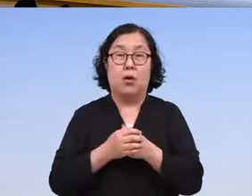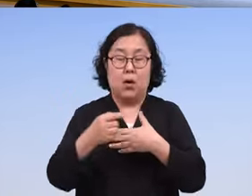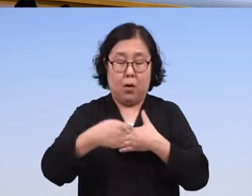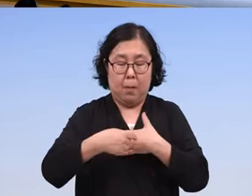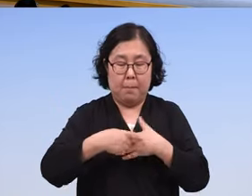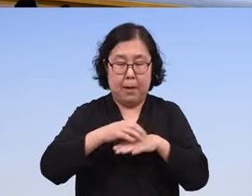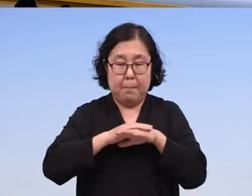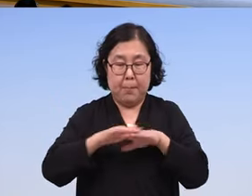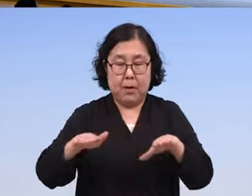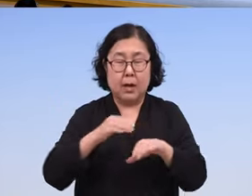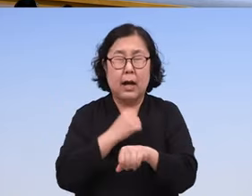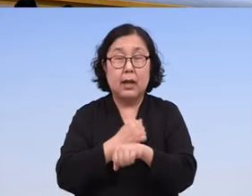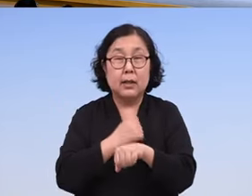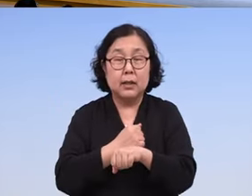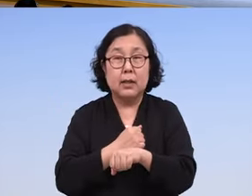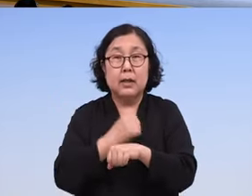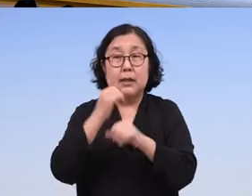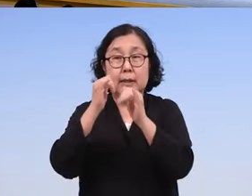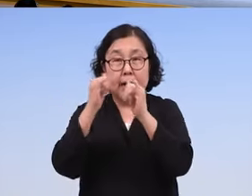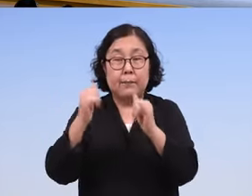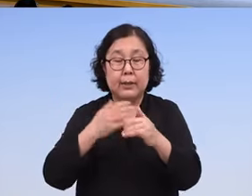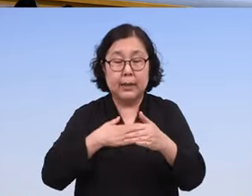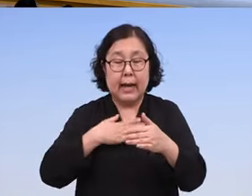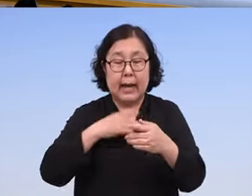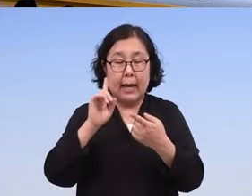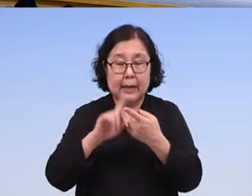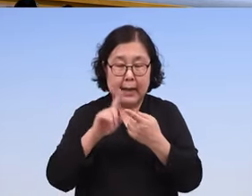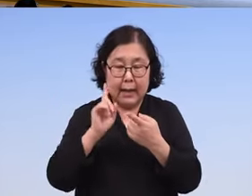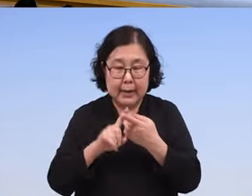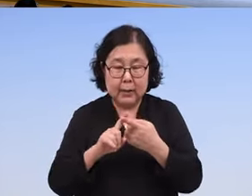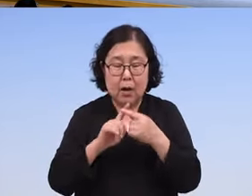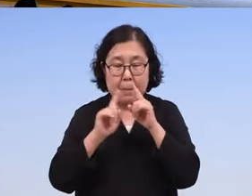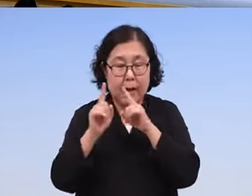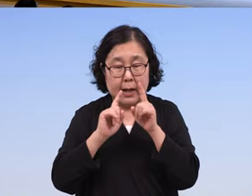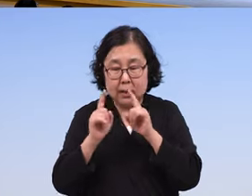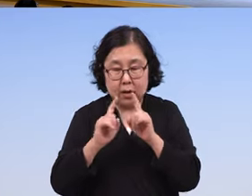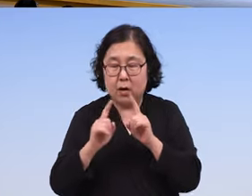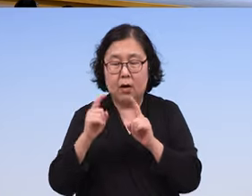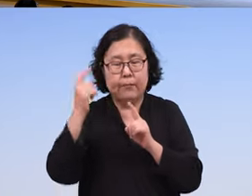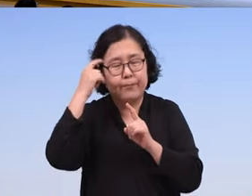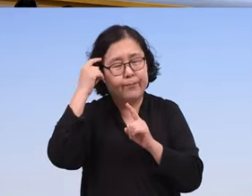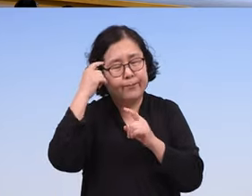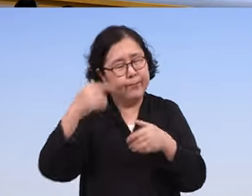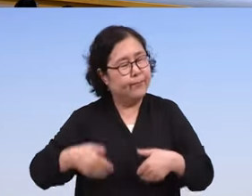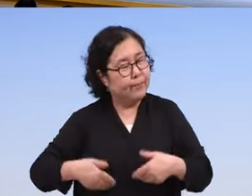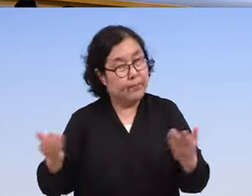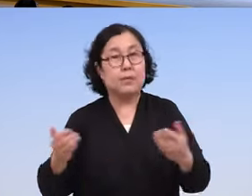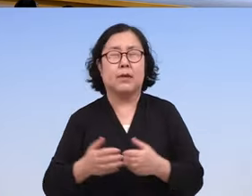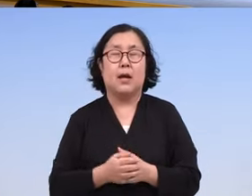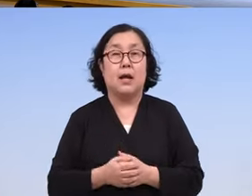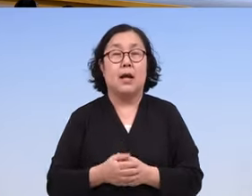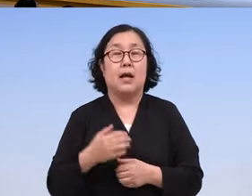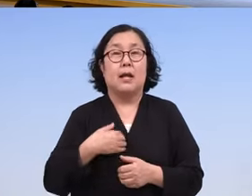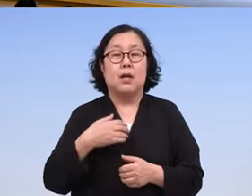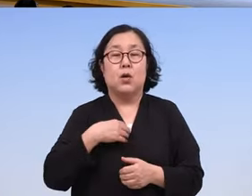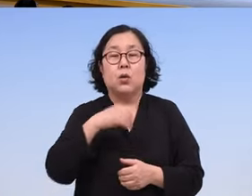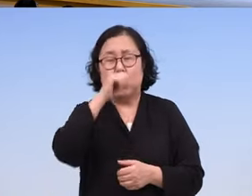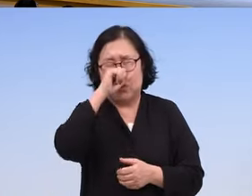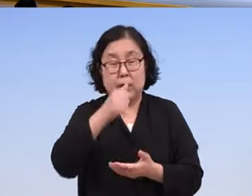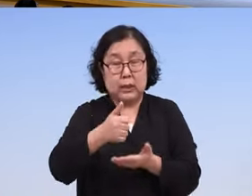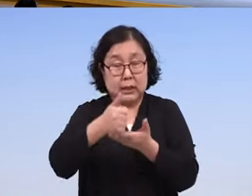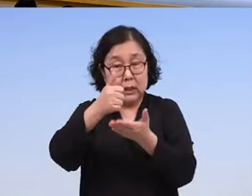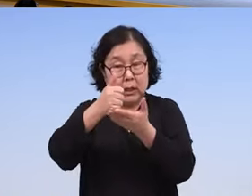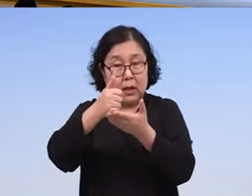겉만 보고 판단하는 사람들이 저에 대하여 뭐라고 말하는 거에 너무 연연하지 말자. 아무리 저를 좋다